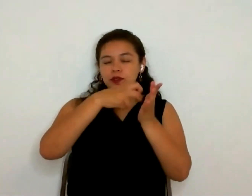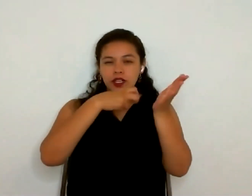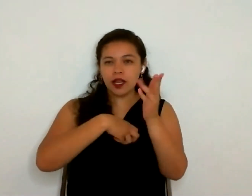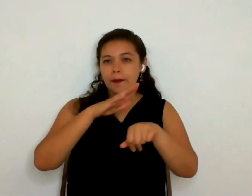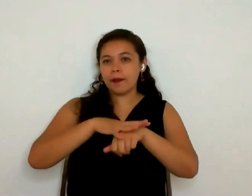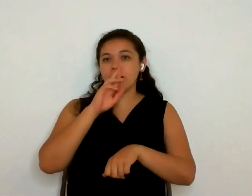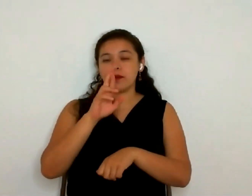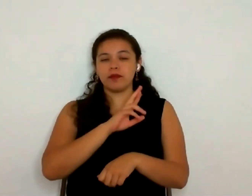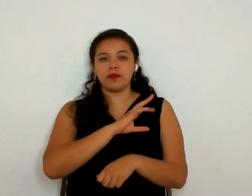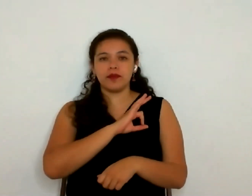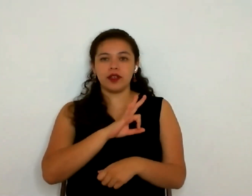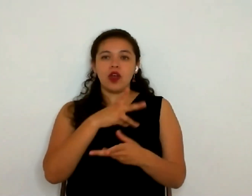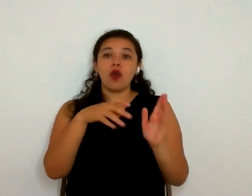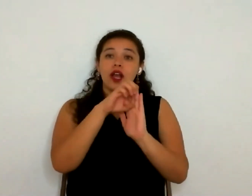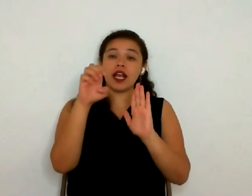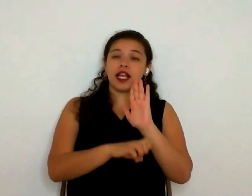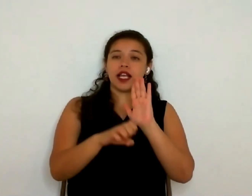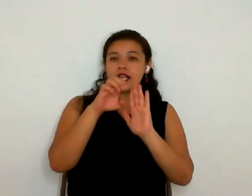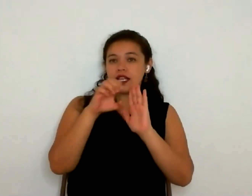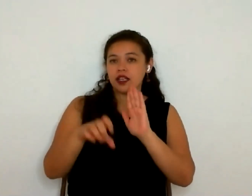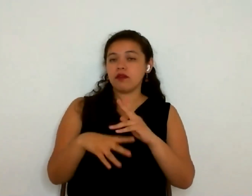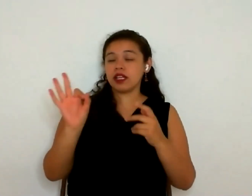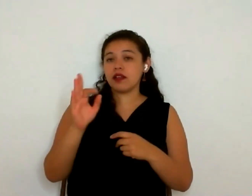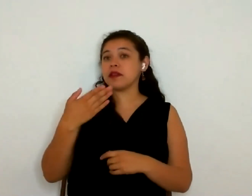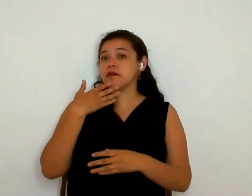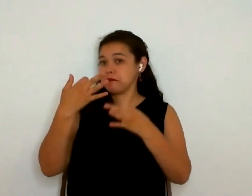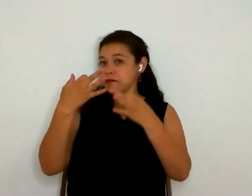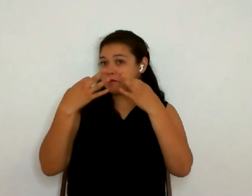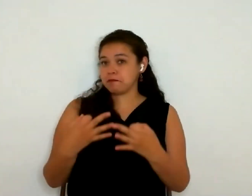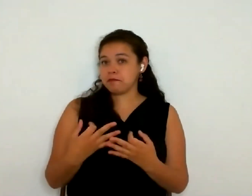tomarlo de ejemplo porque la mejor está muy bien hecho